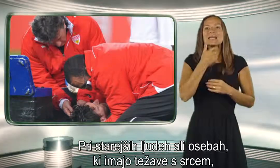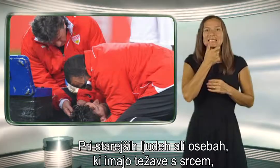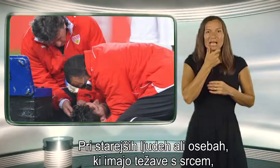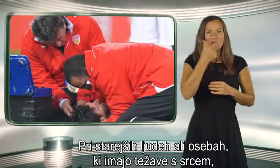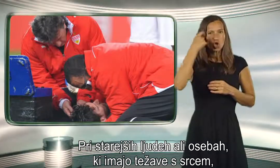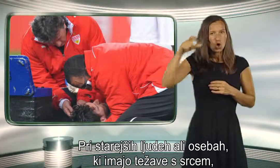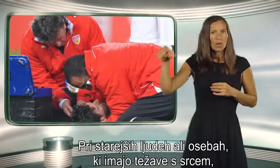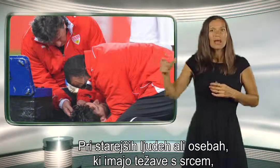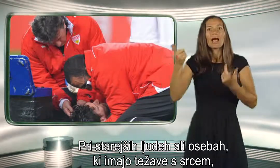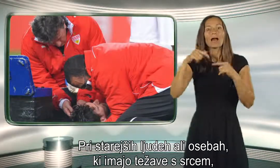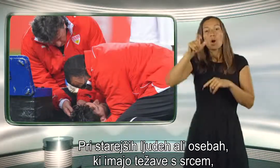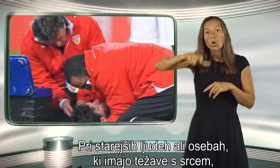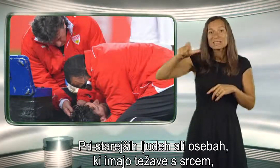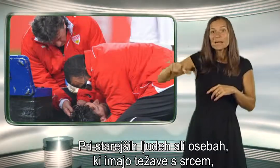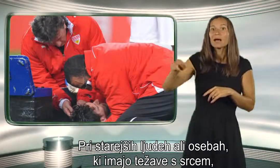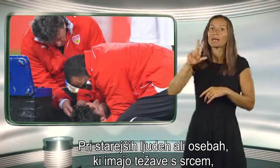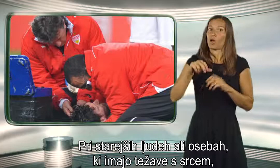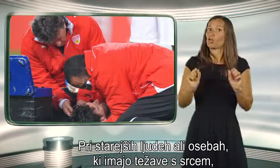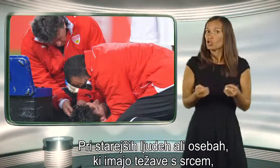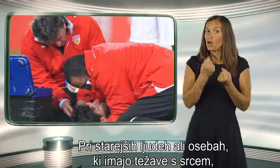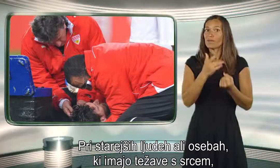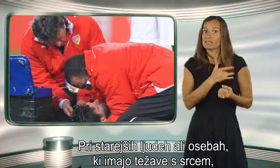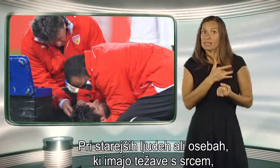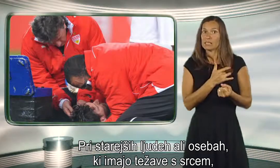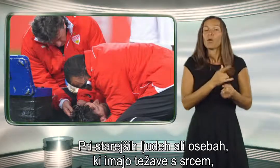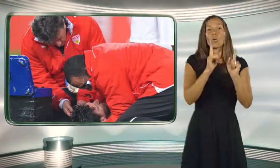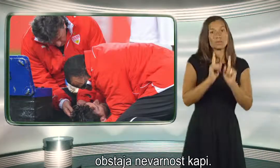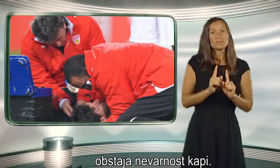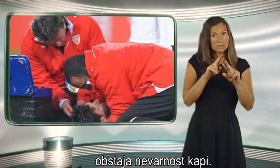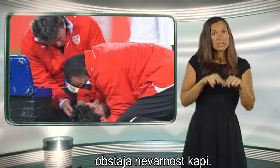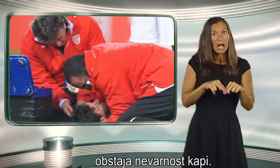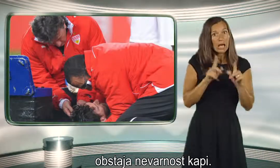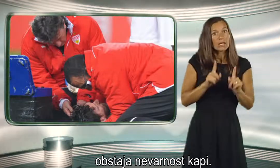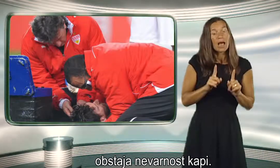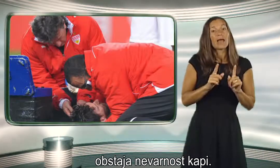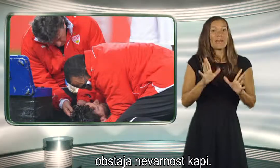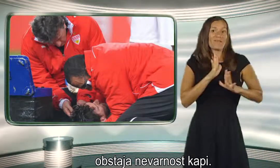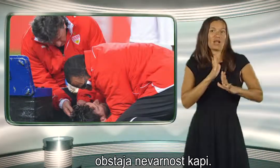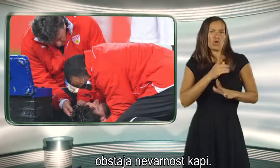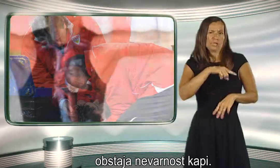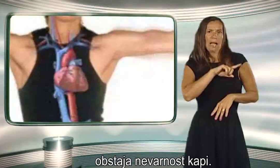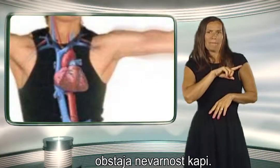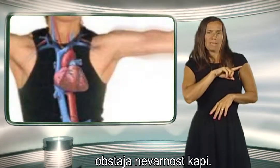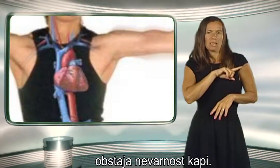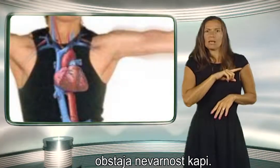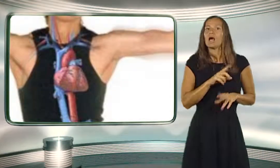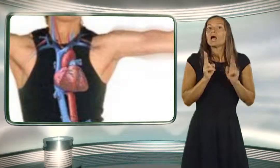Pri starejših ljudeh ali osebah, ki imajo težave s srcem, obstaja nevarnost kapi.